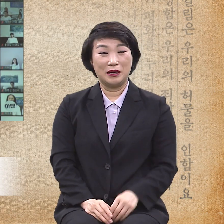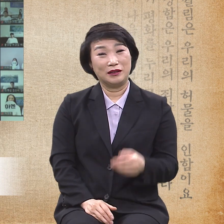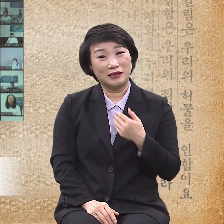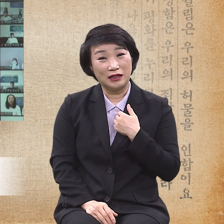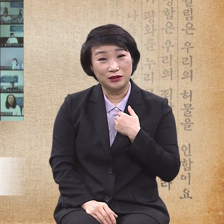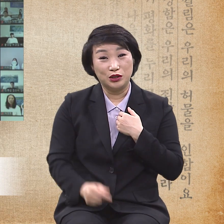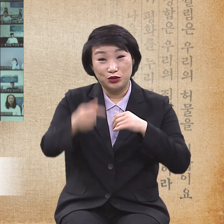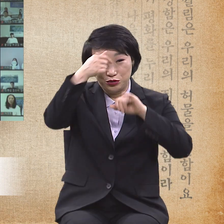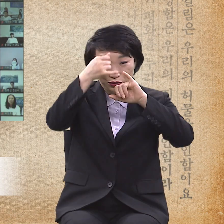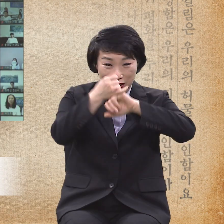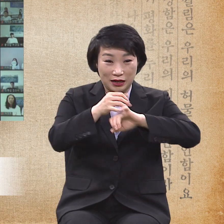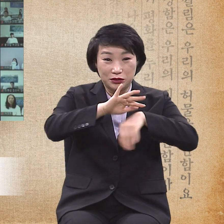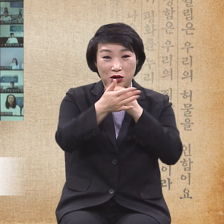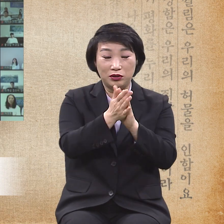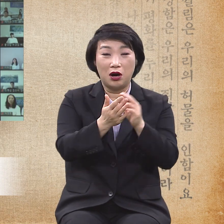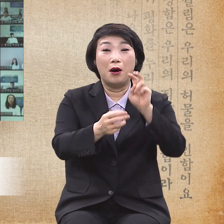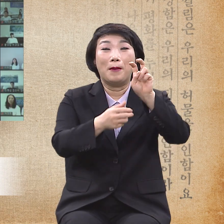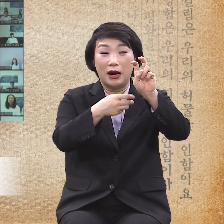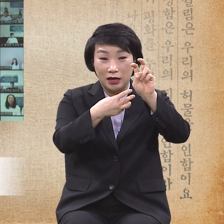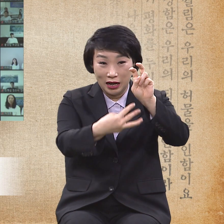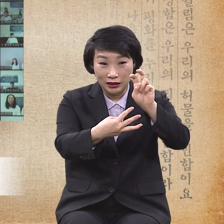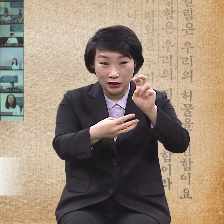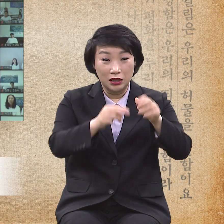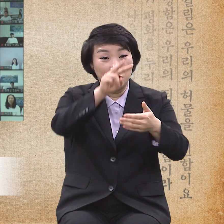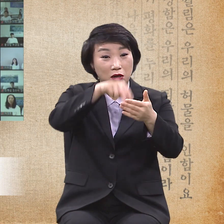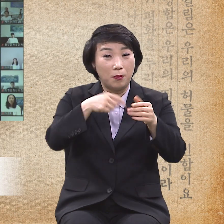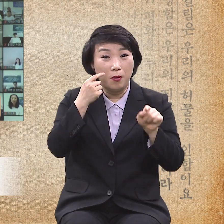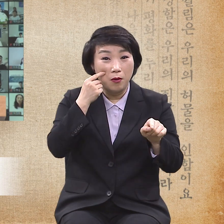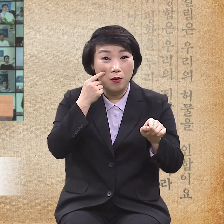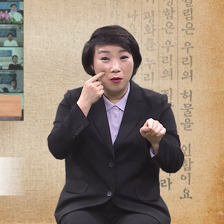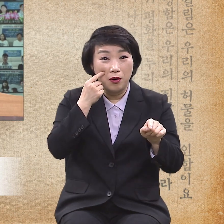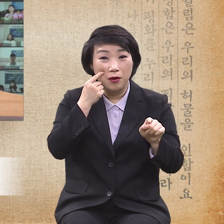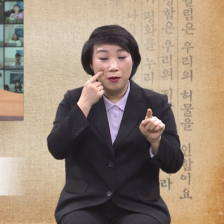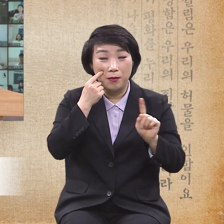저는 구약성경 말라기를 보면